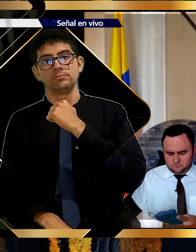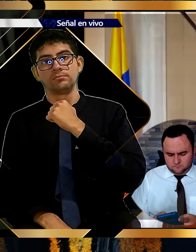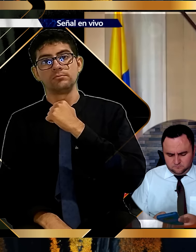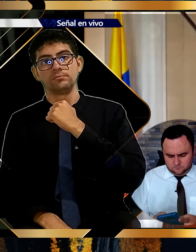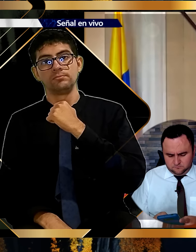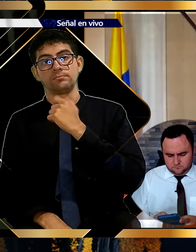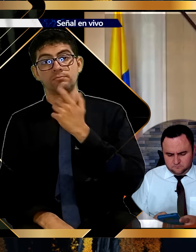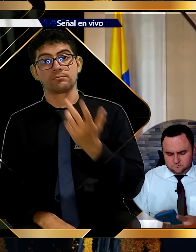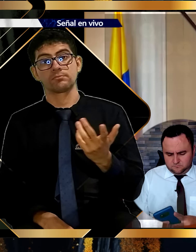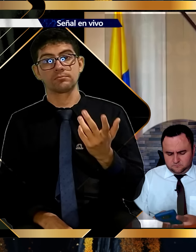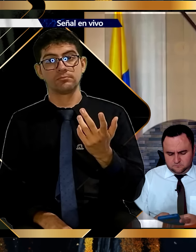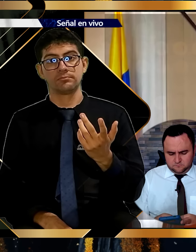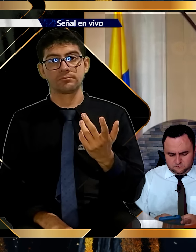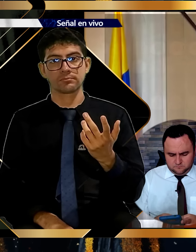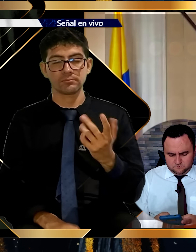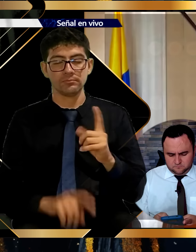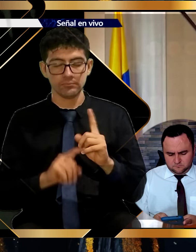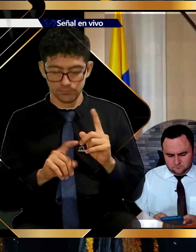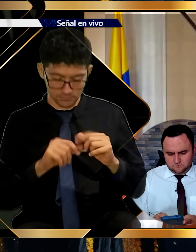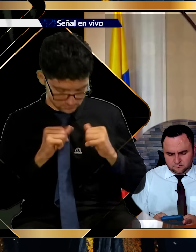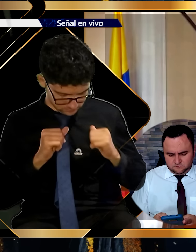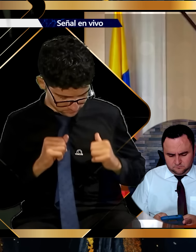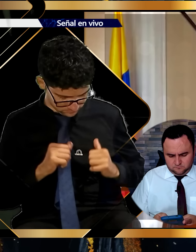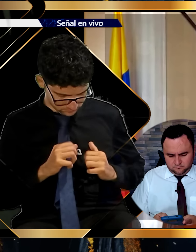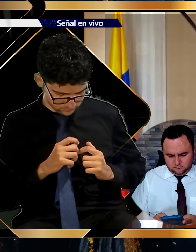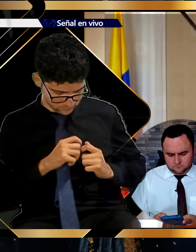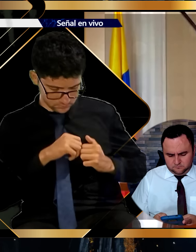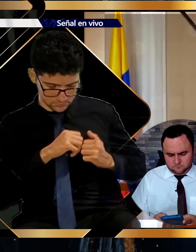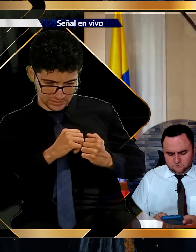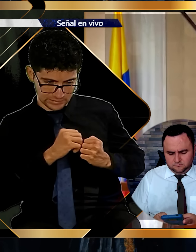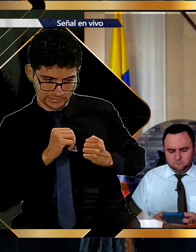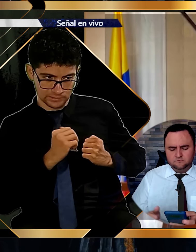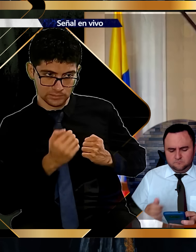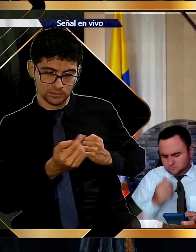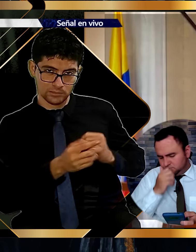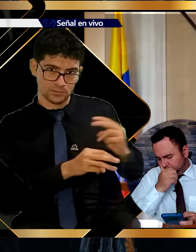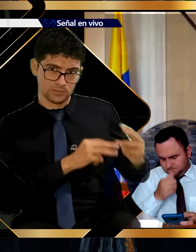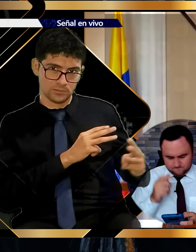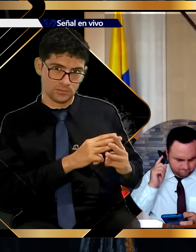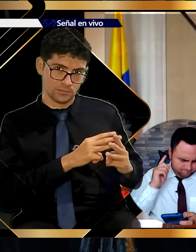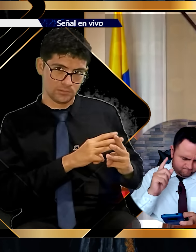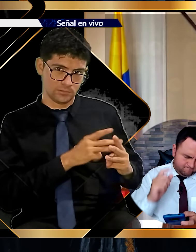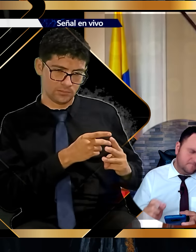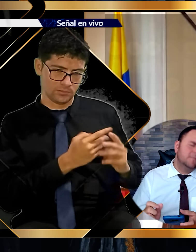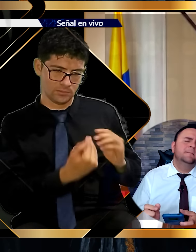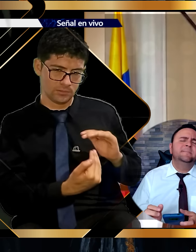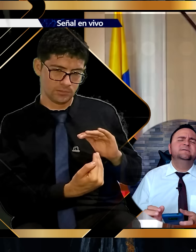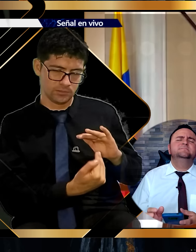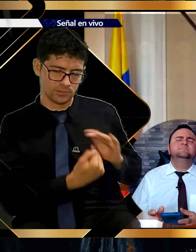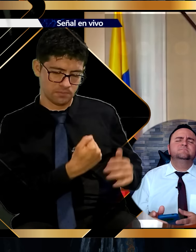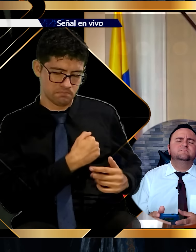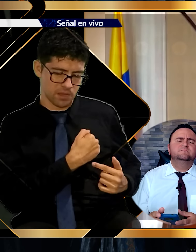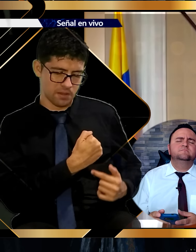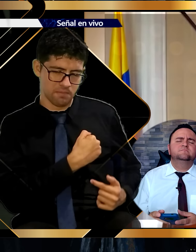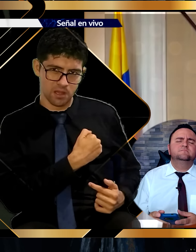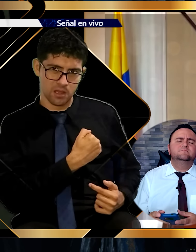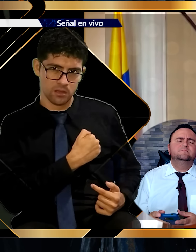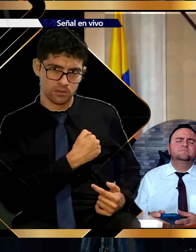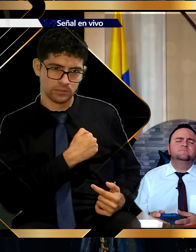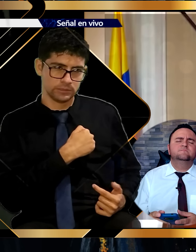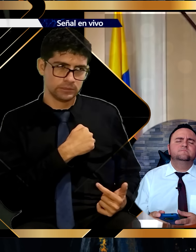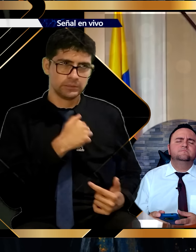Algo se metió, una grieta se abrió en alguna parte. Que ha hecho que nosotros empecemos es a dudar de la salvación que tenemos.